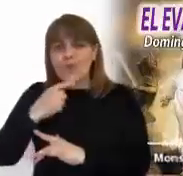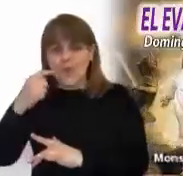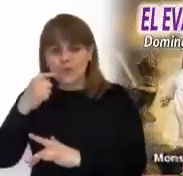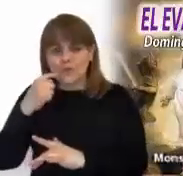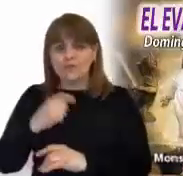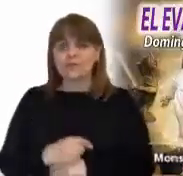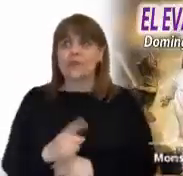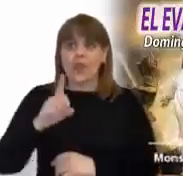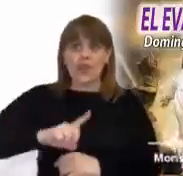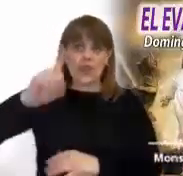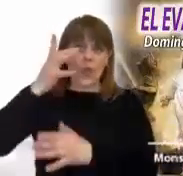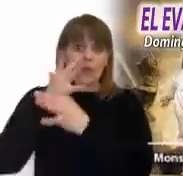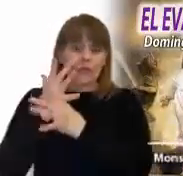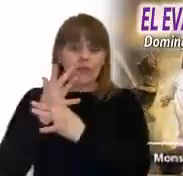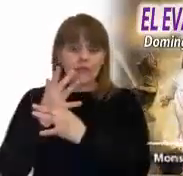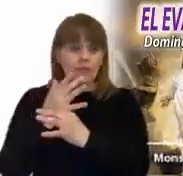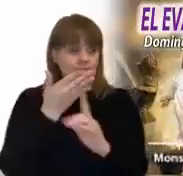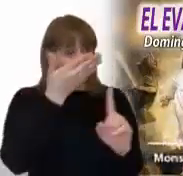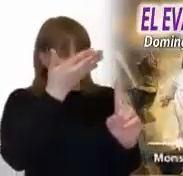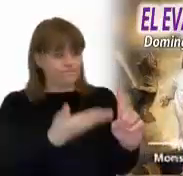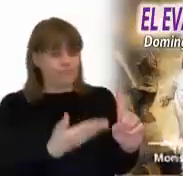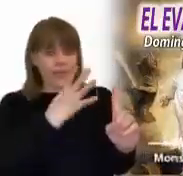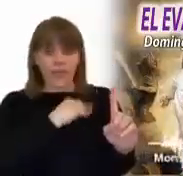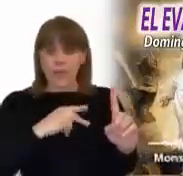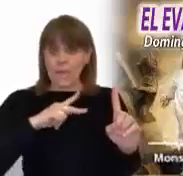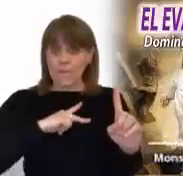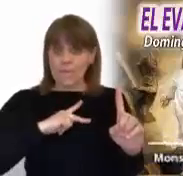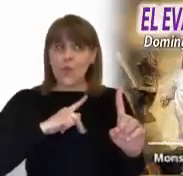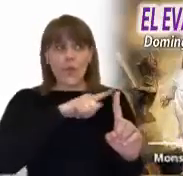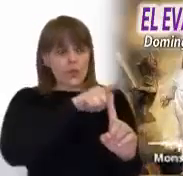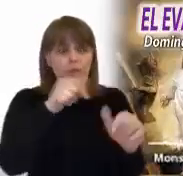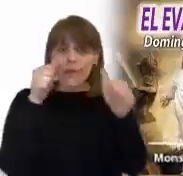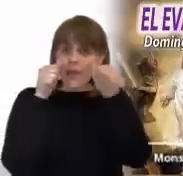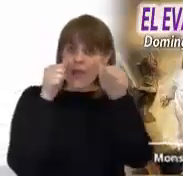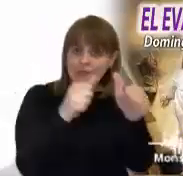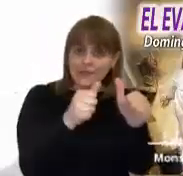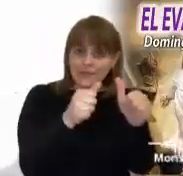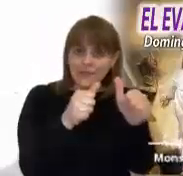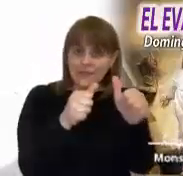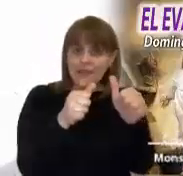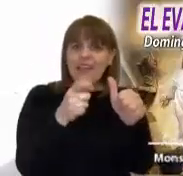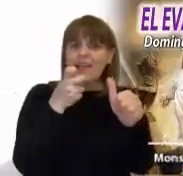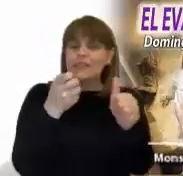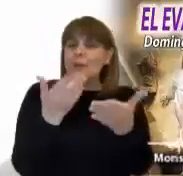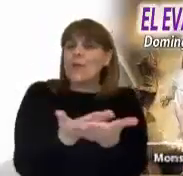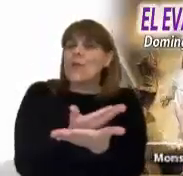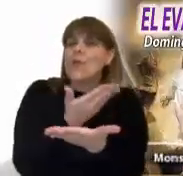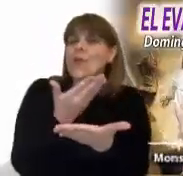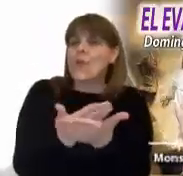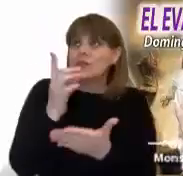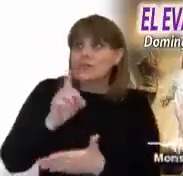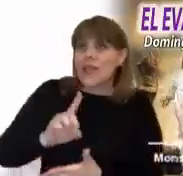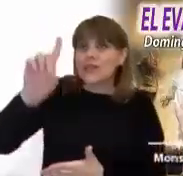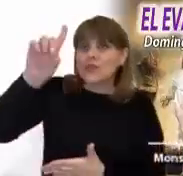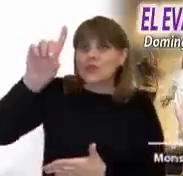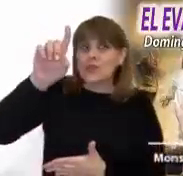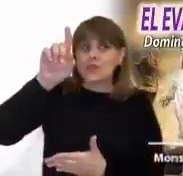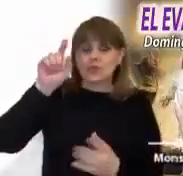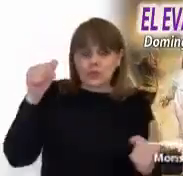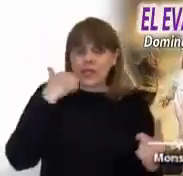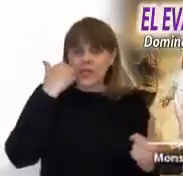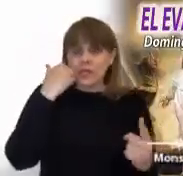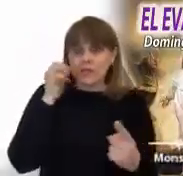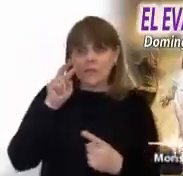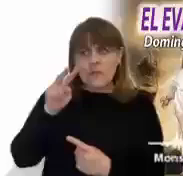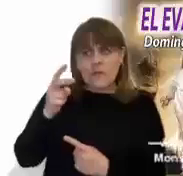Este es mi Hijo, mi escogido, escúchenlo. Es la voz que se escucha y es el programa que se ofrece a quien se acerca